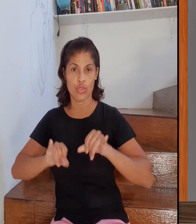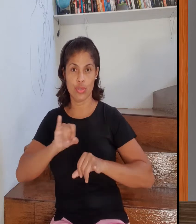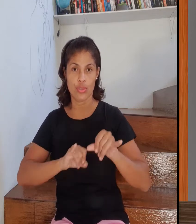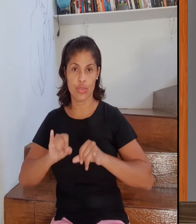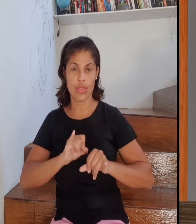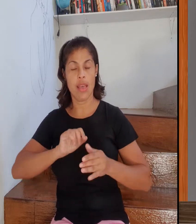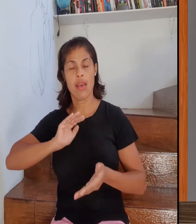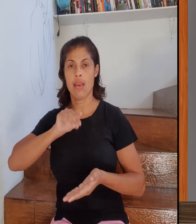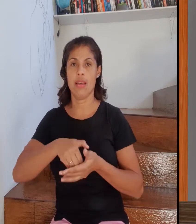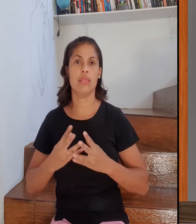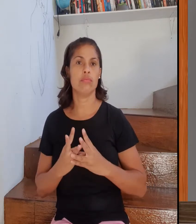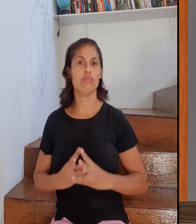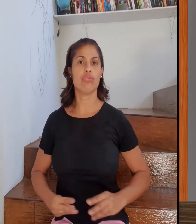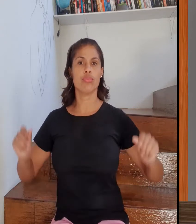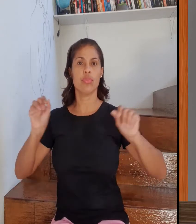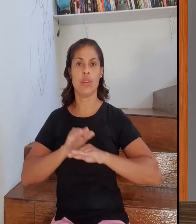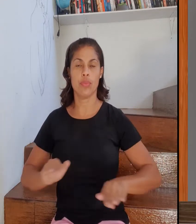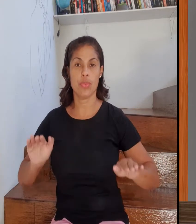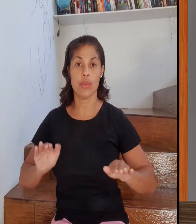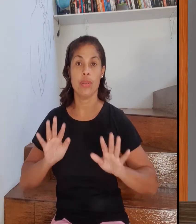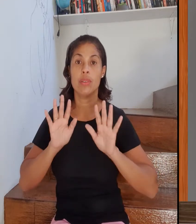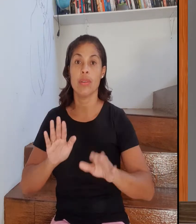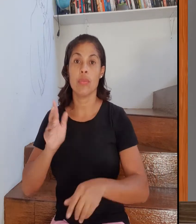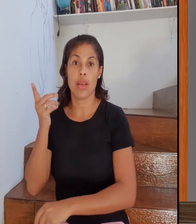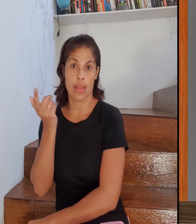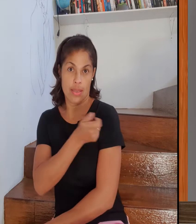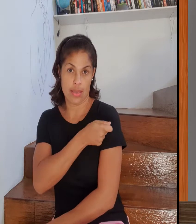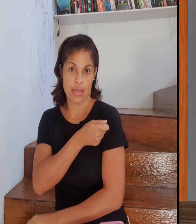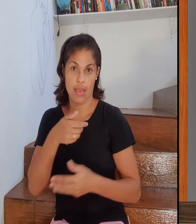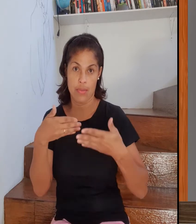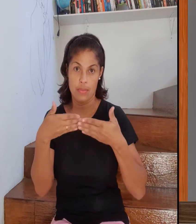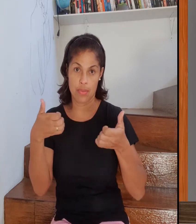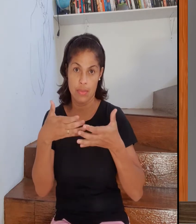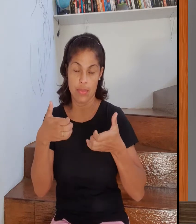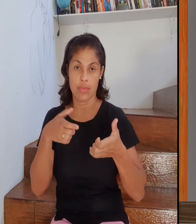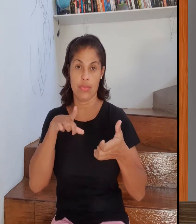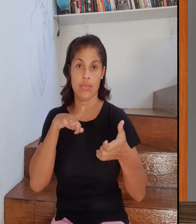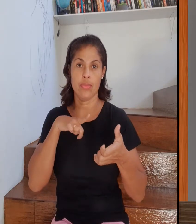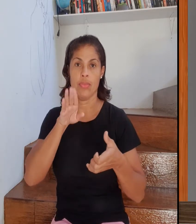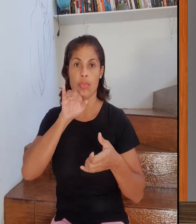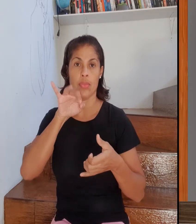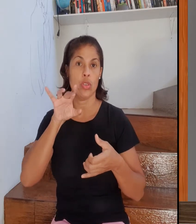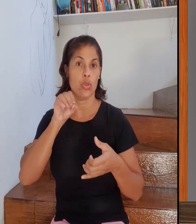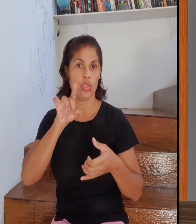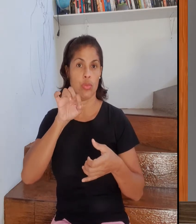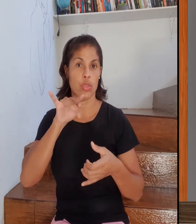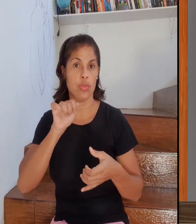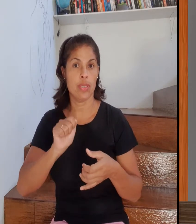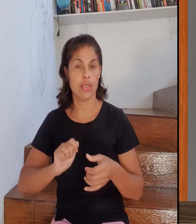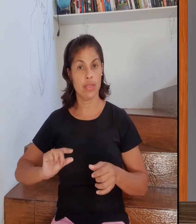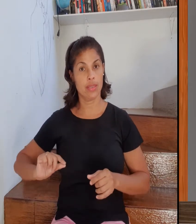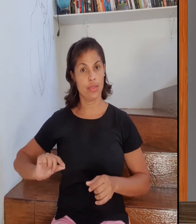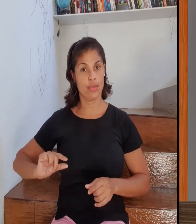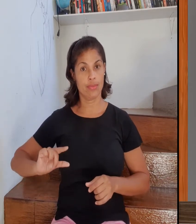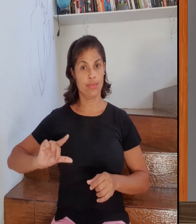sua eliminação total. Já a via intramuscular apresenta uma biodisponibilidade inicial